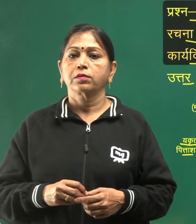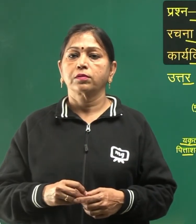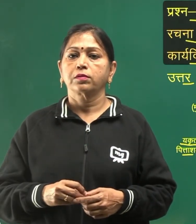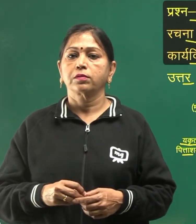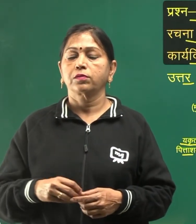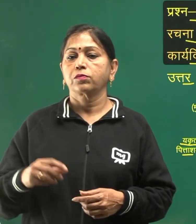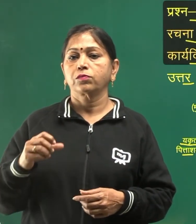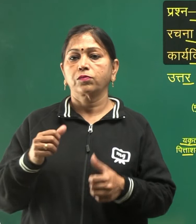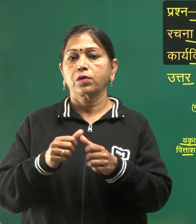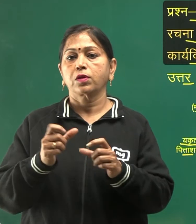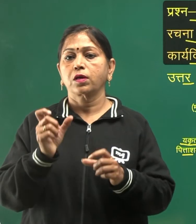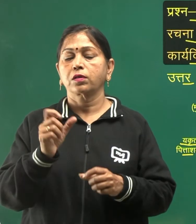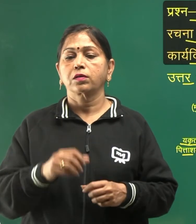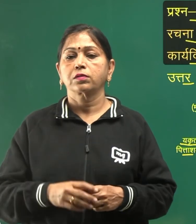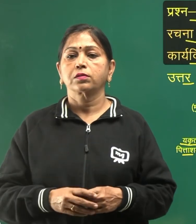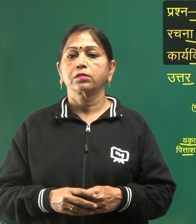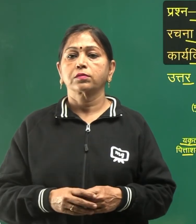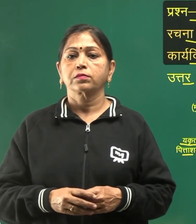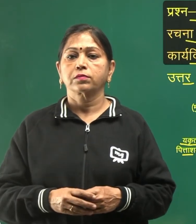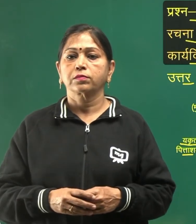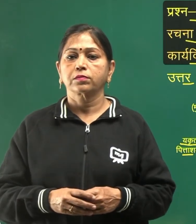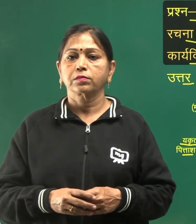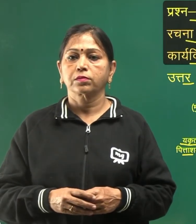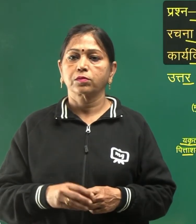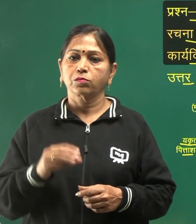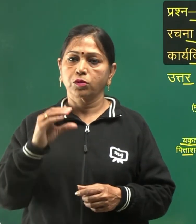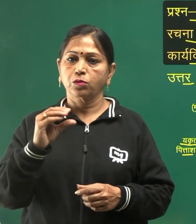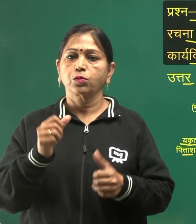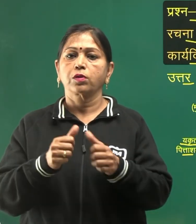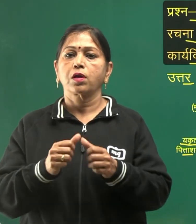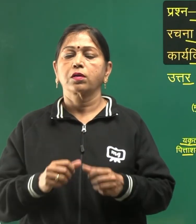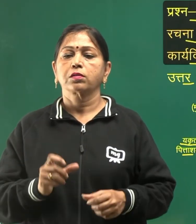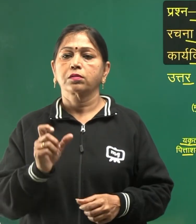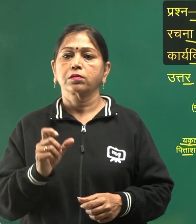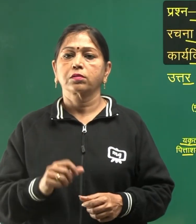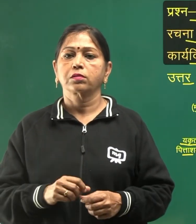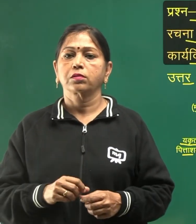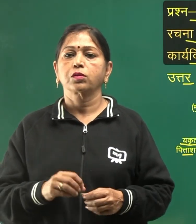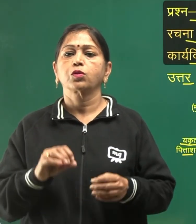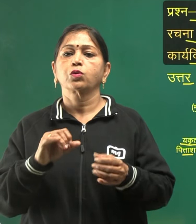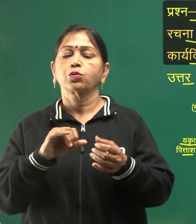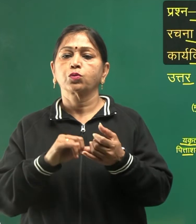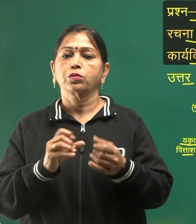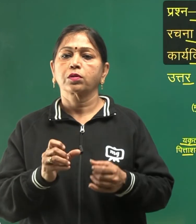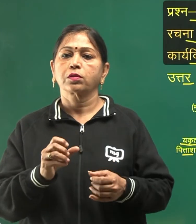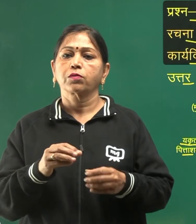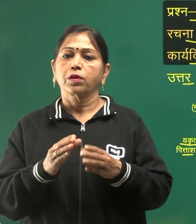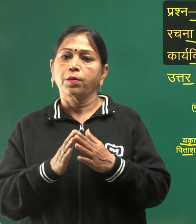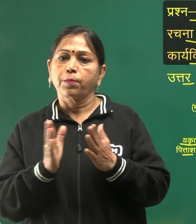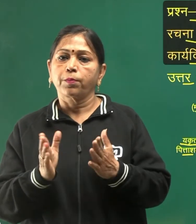फिर अग्न्याशय, फिर छोटी आंत, क्षुद्रांत, फिर बड़ी